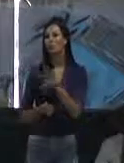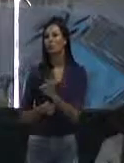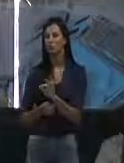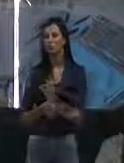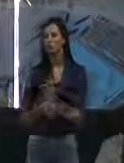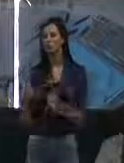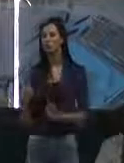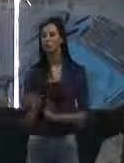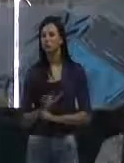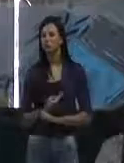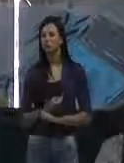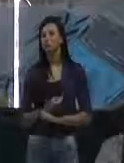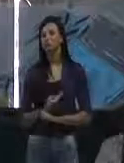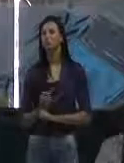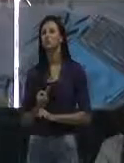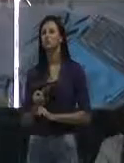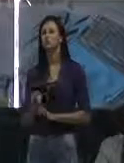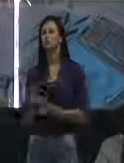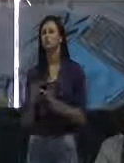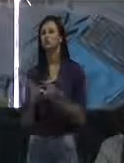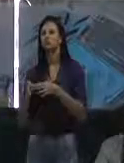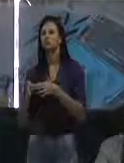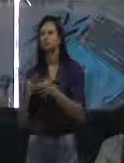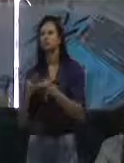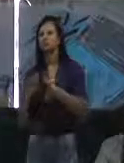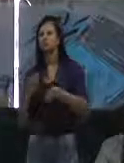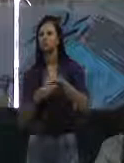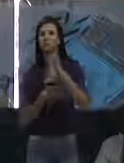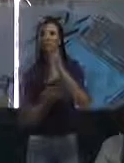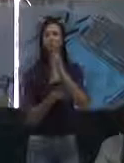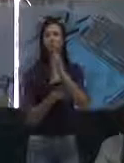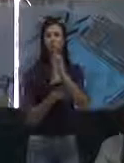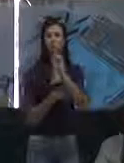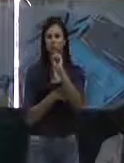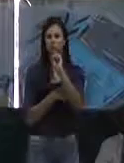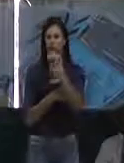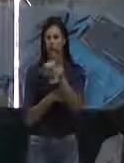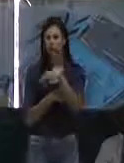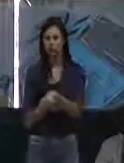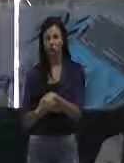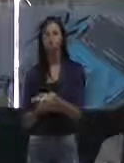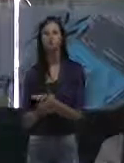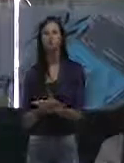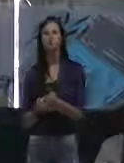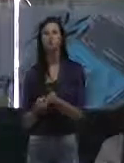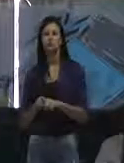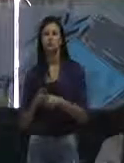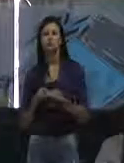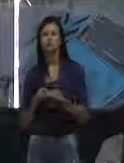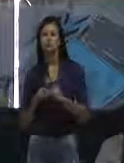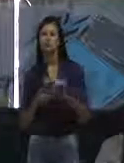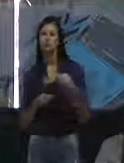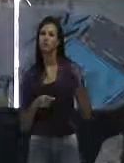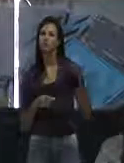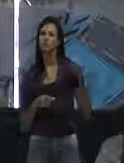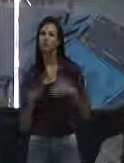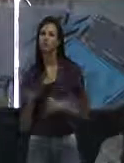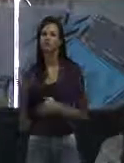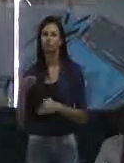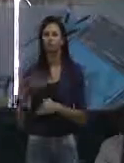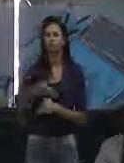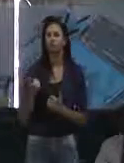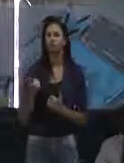do Tribunal de Contas, Edson Silva. Ex-vereador doutor Edson Silva assumiu a